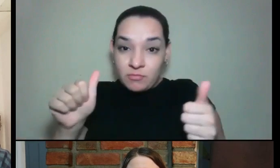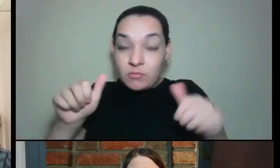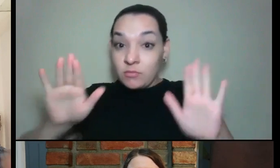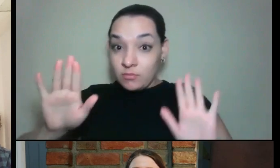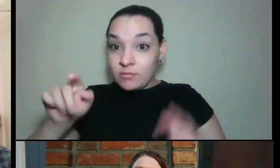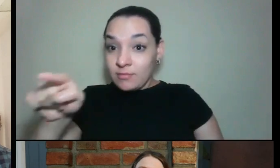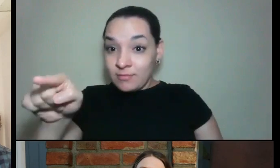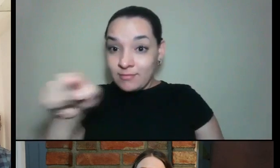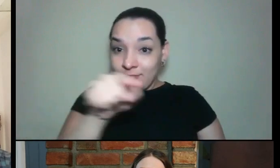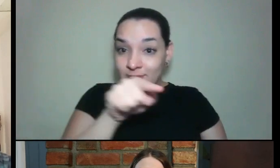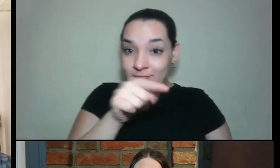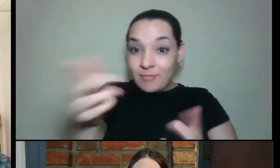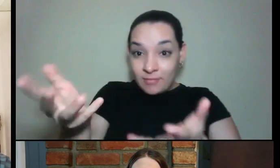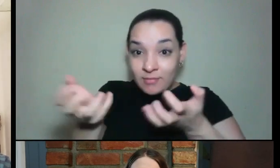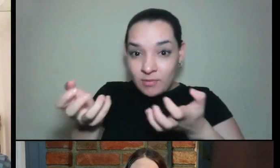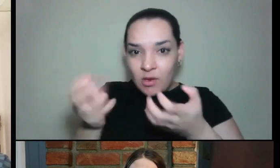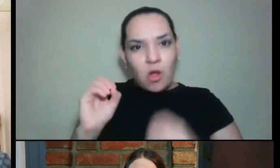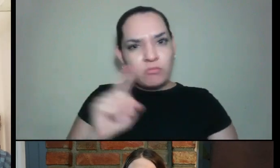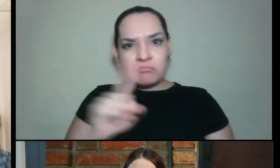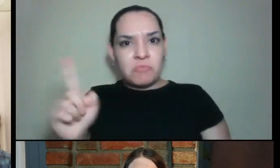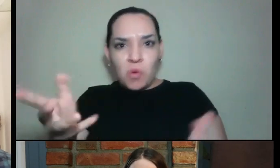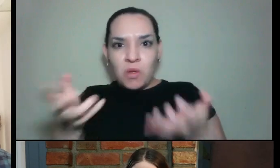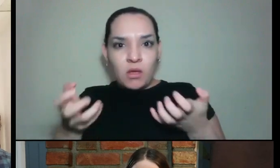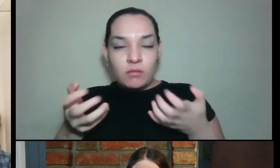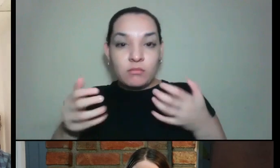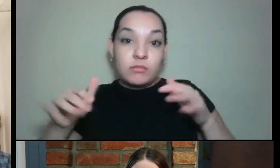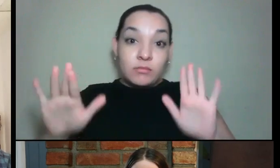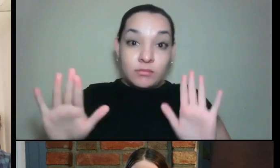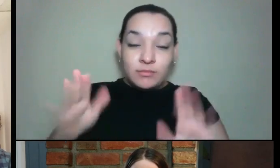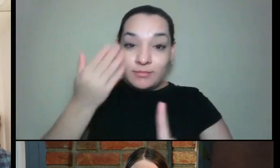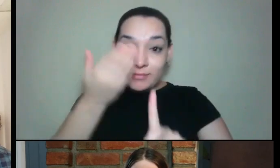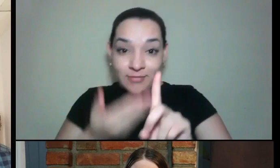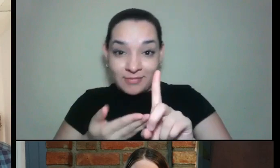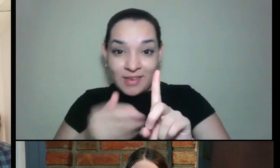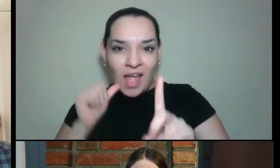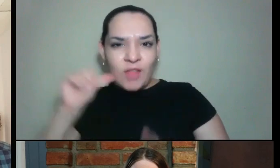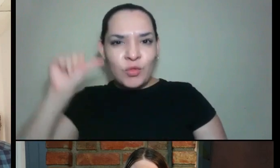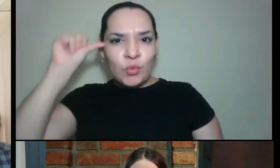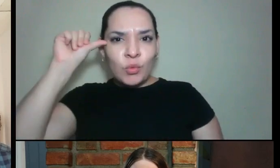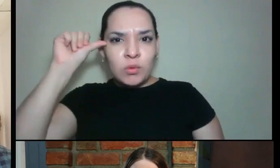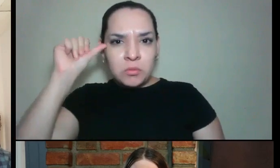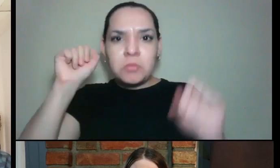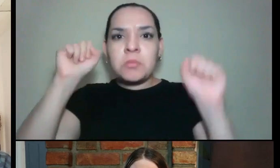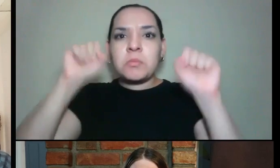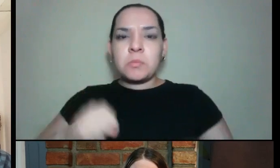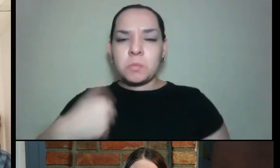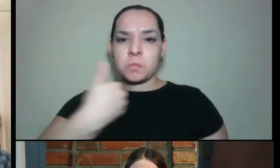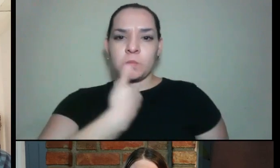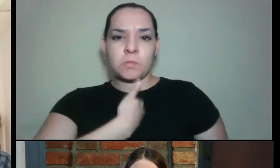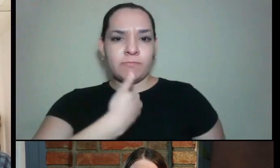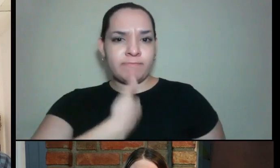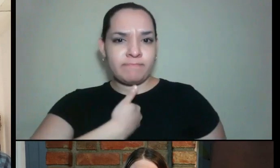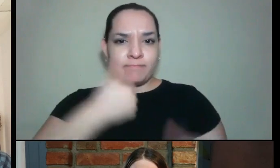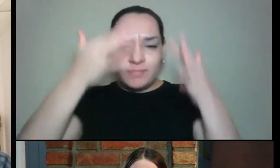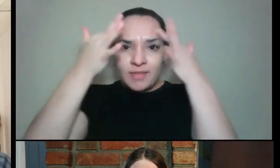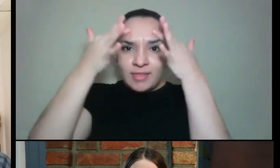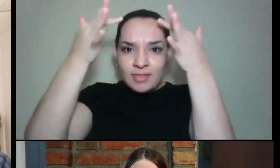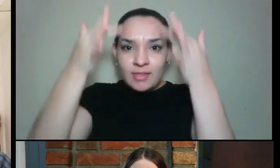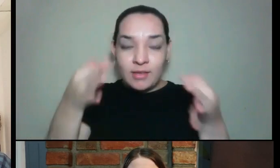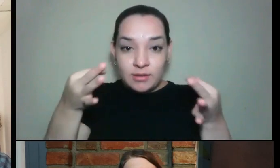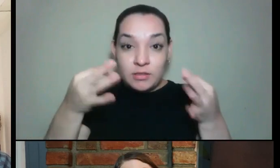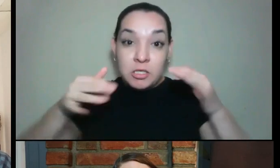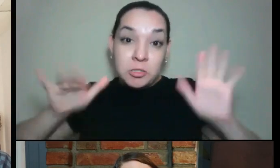si quieren o no quieren. Si son personas adultas, tienen la posibilidad y el